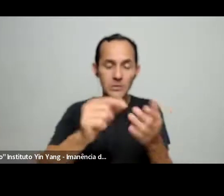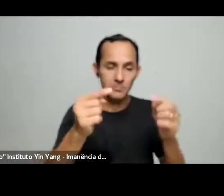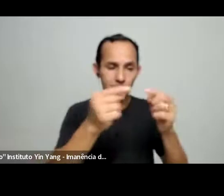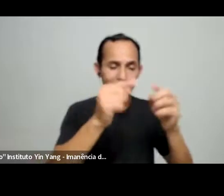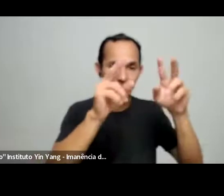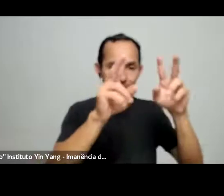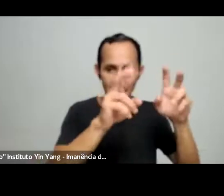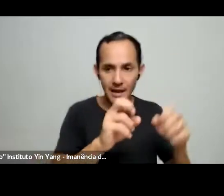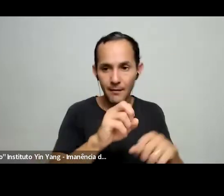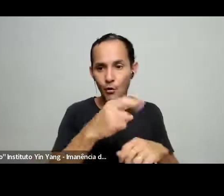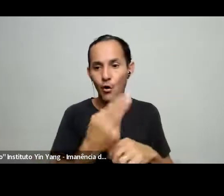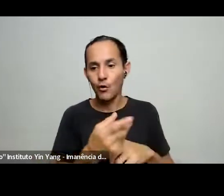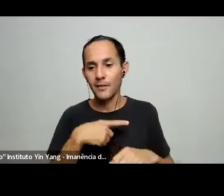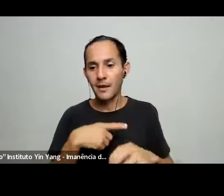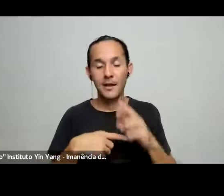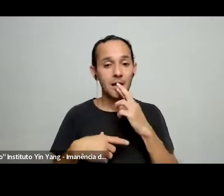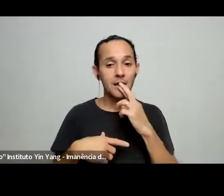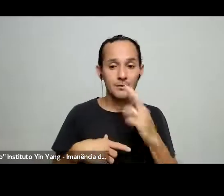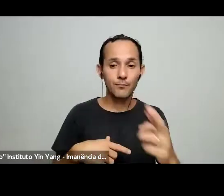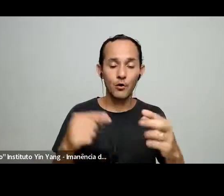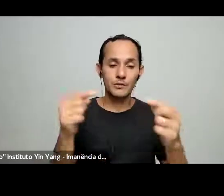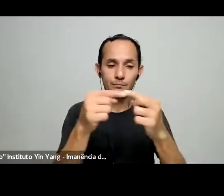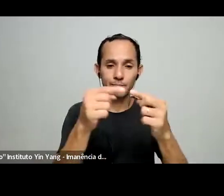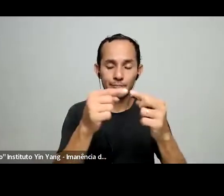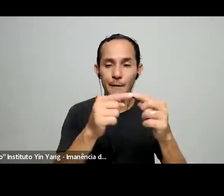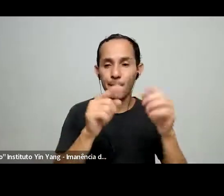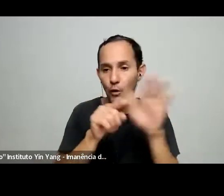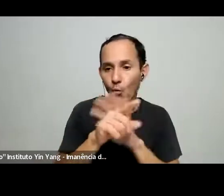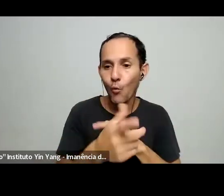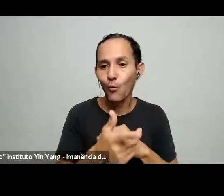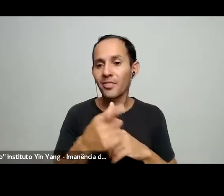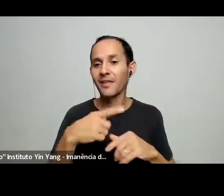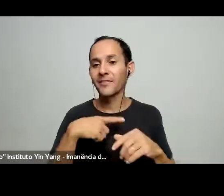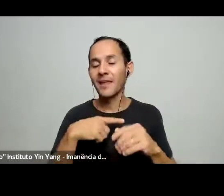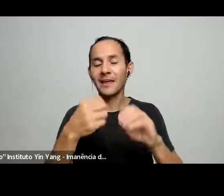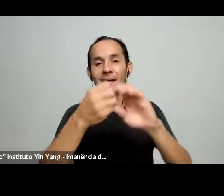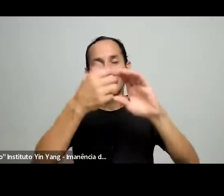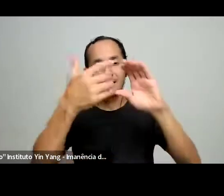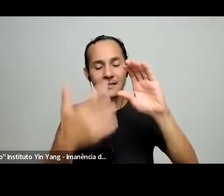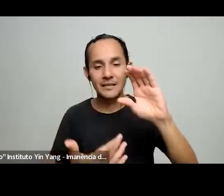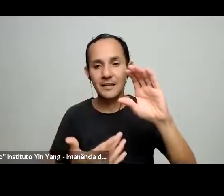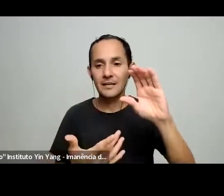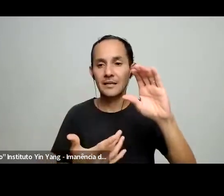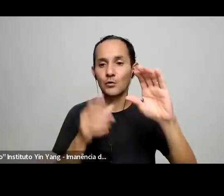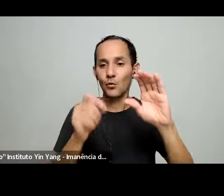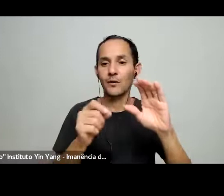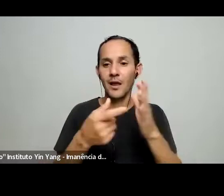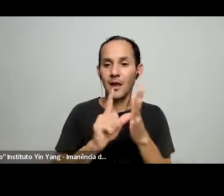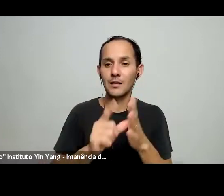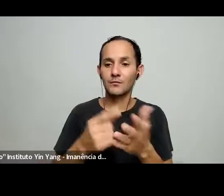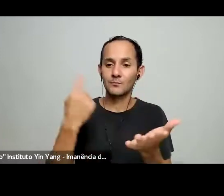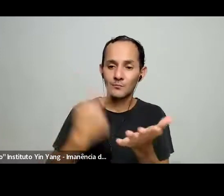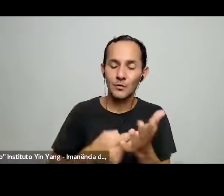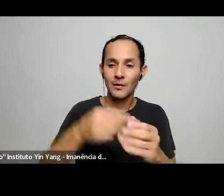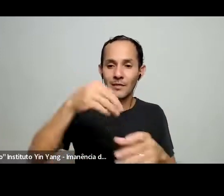tema, se ele responde à pergunta de pesquisa, se ele tem as características que foram estipuladas no desenho